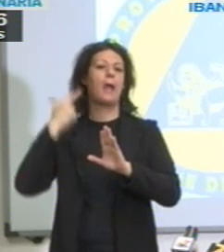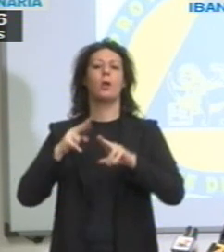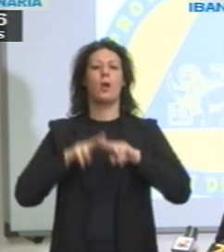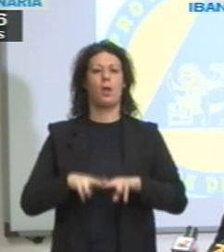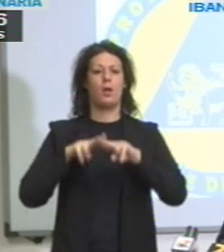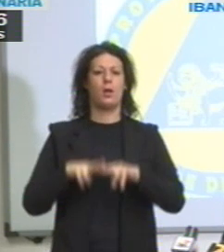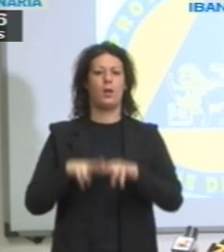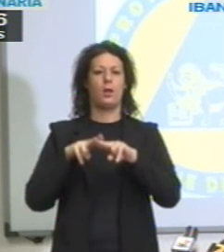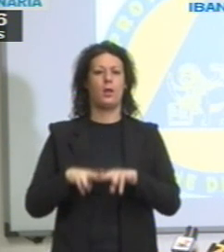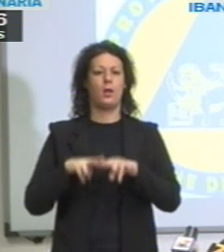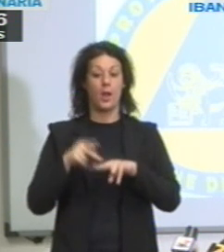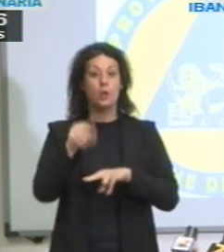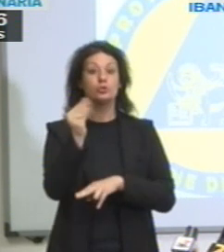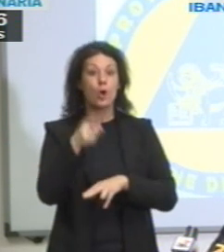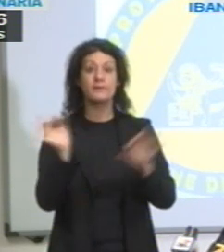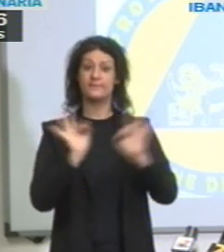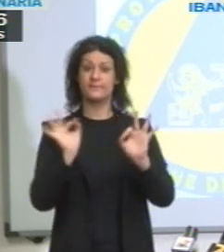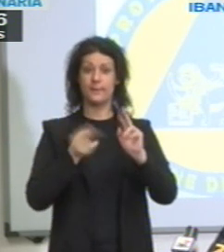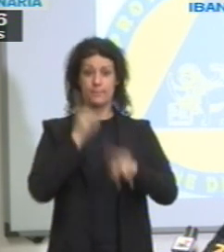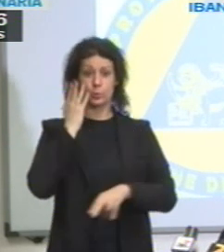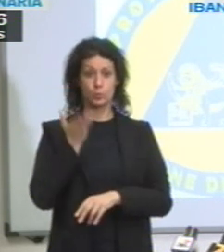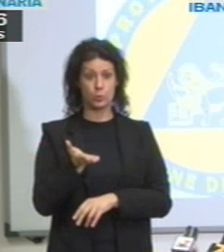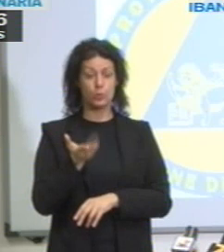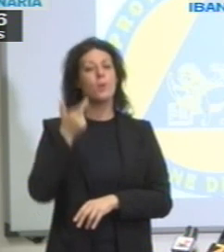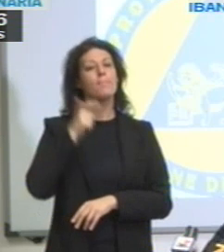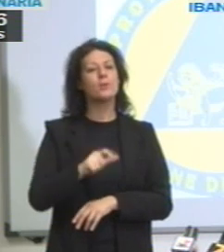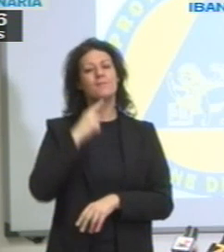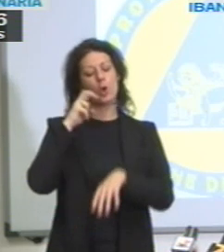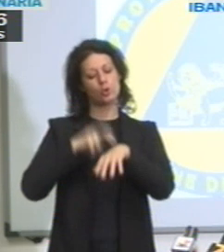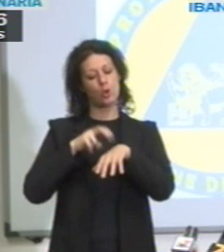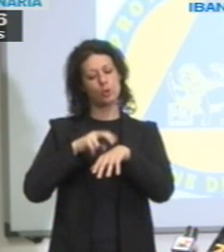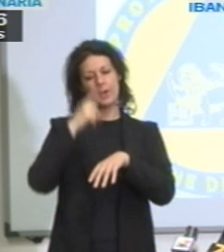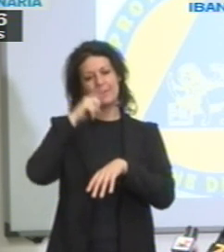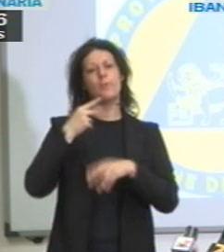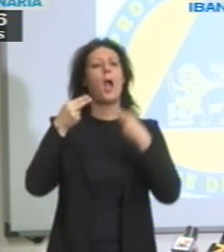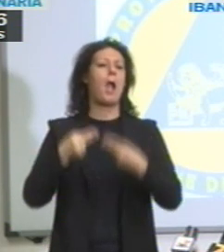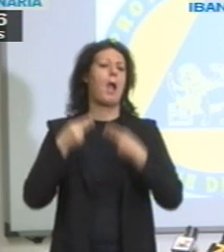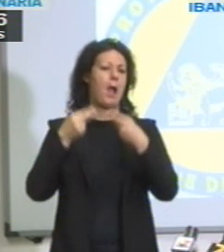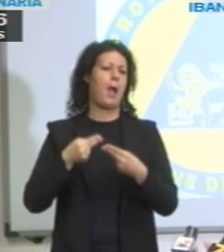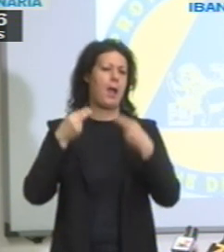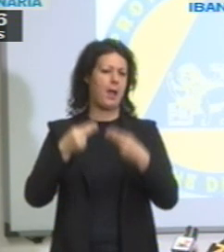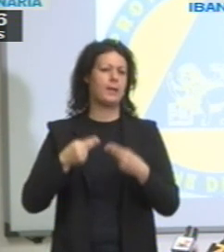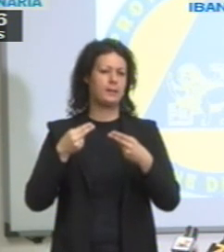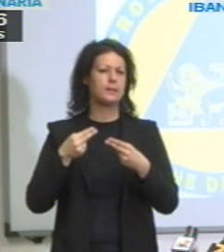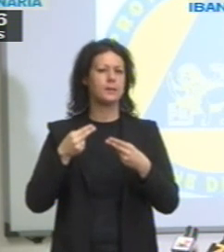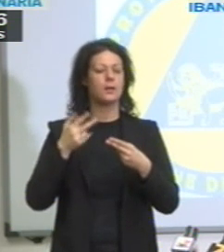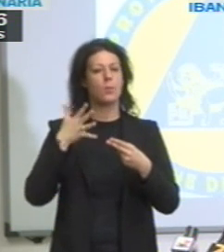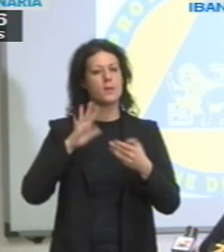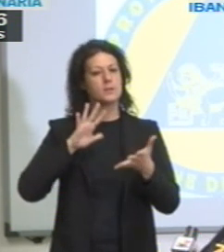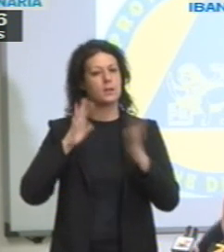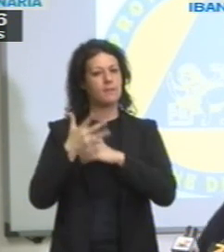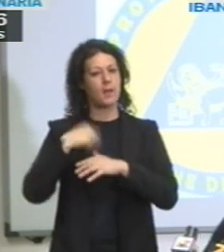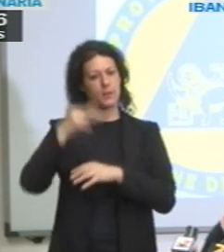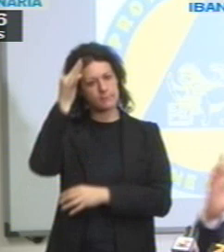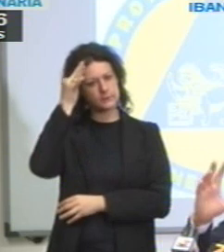anni, perché poi chi sta lì da molti anni tende a specializzarsi in maniera quasi ossessiva, in maniera positiva, perché